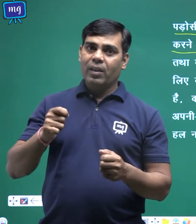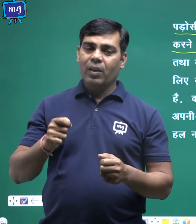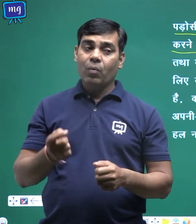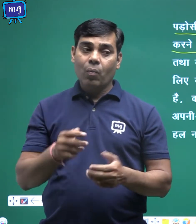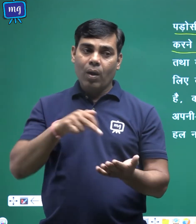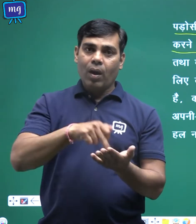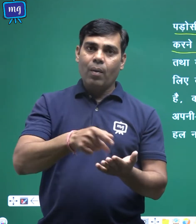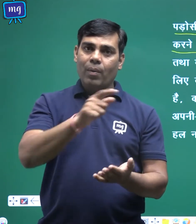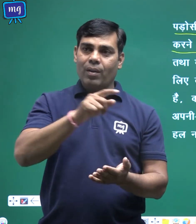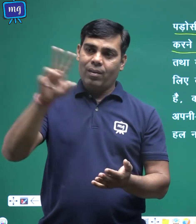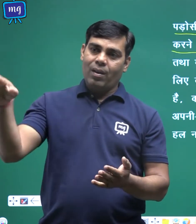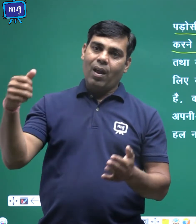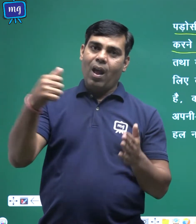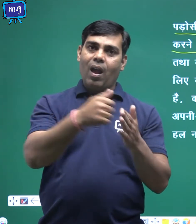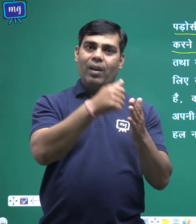पर आ गया।